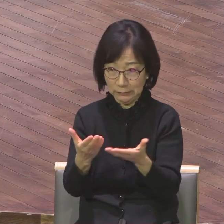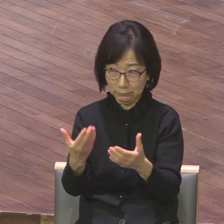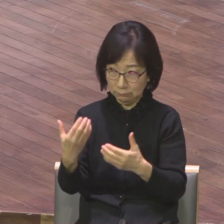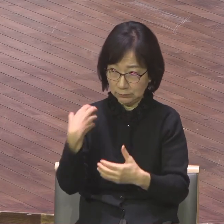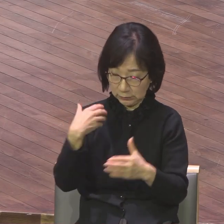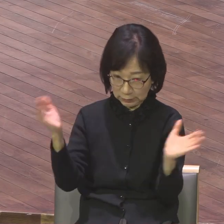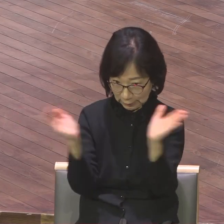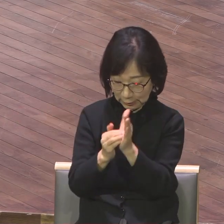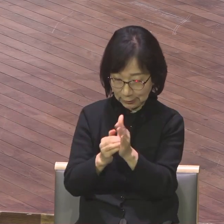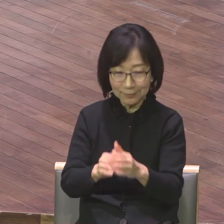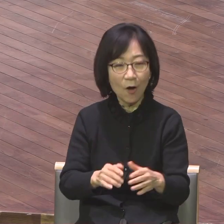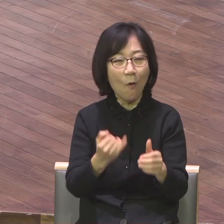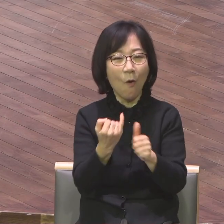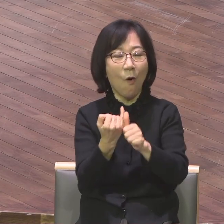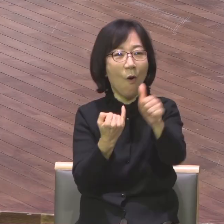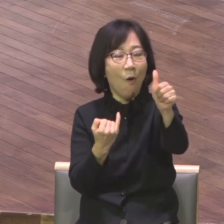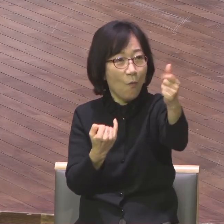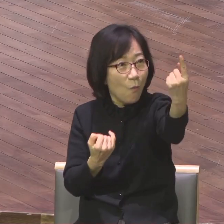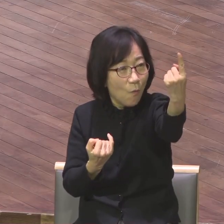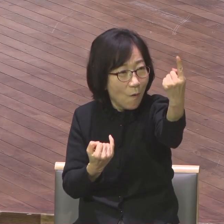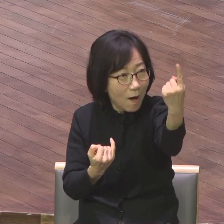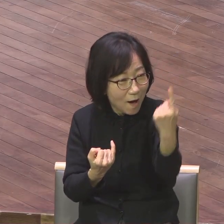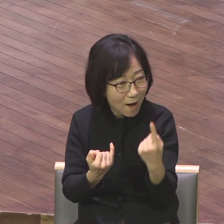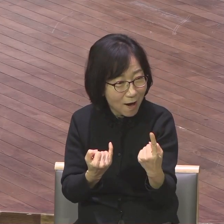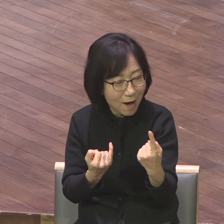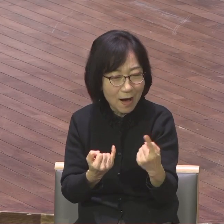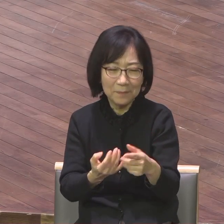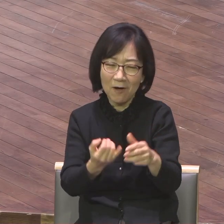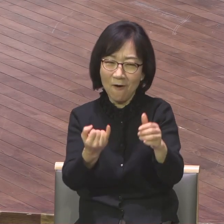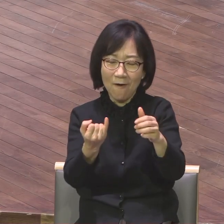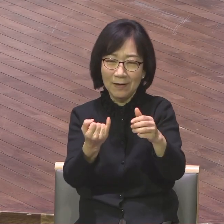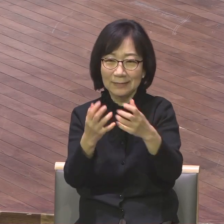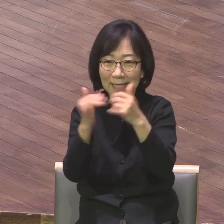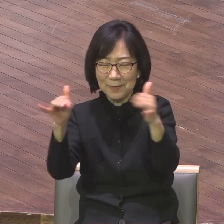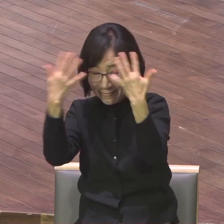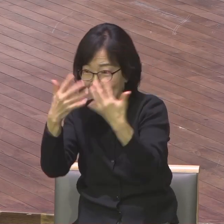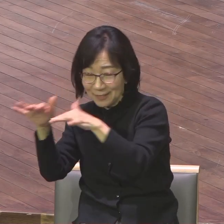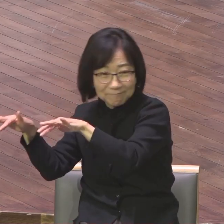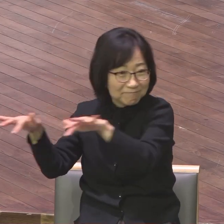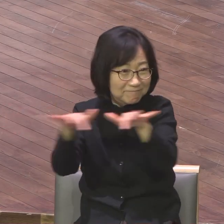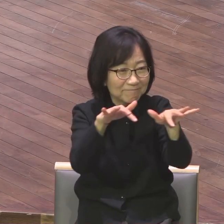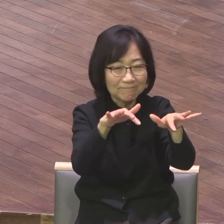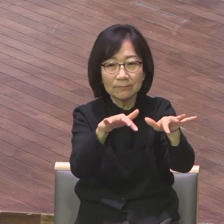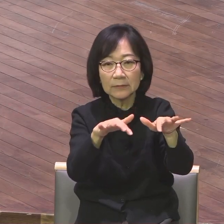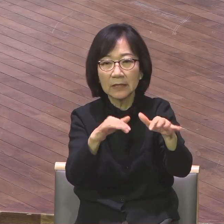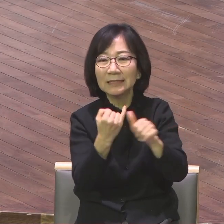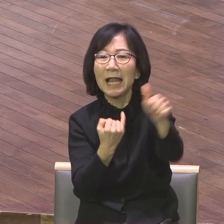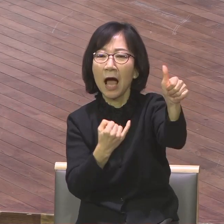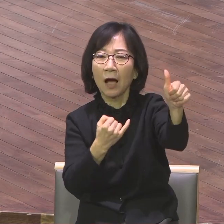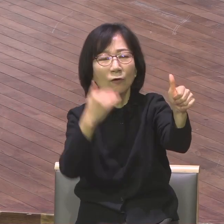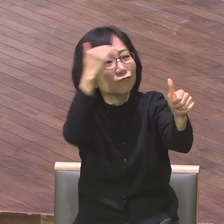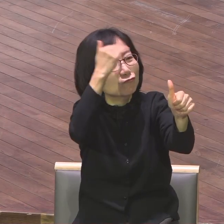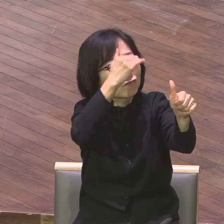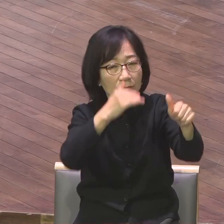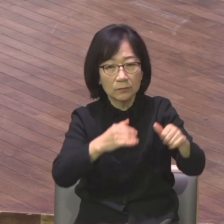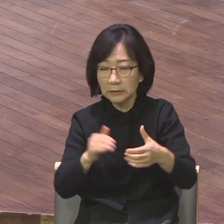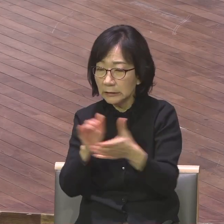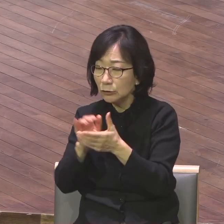신랑이 등장을 하면 누구도 친구들에 대해서 주목하지 않습니다.